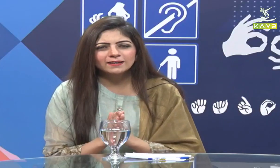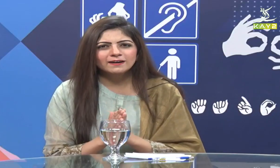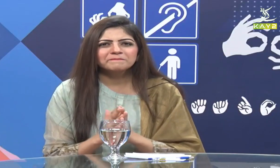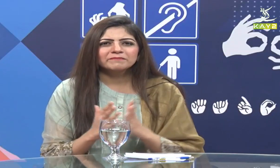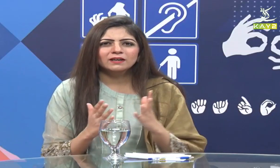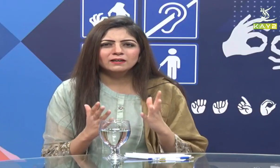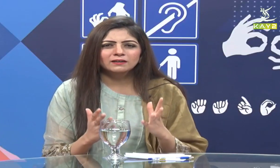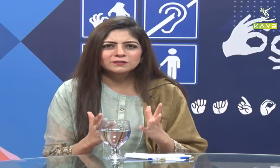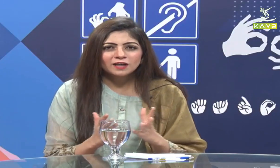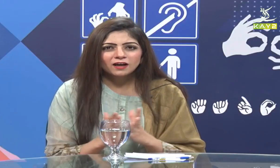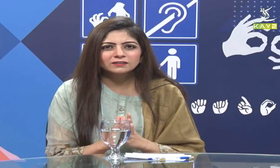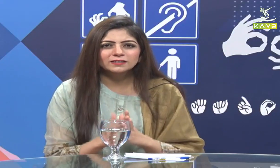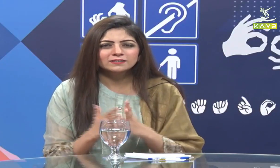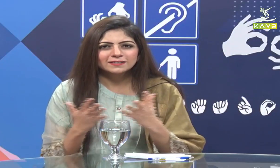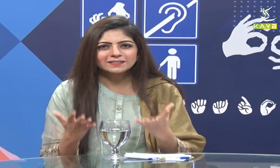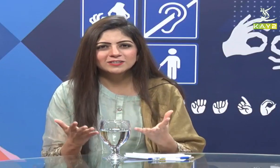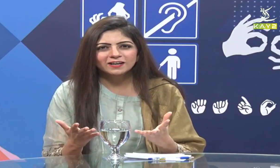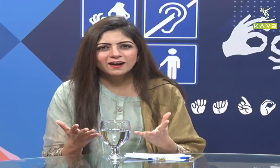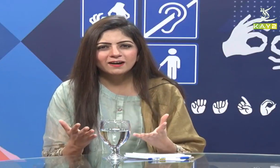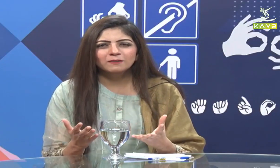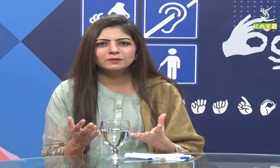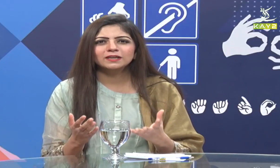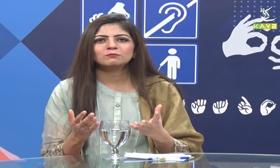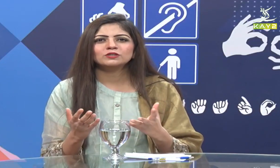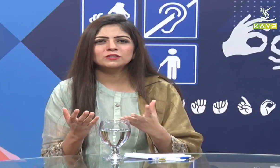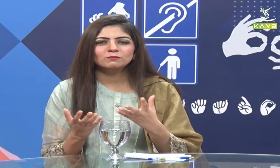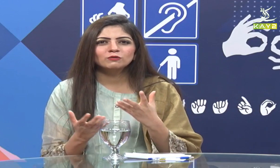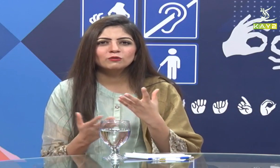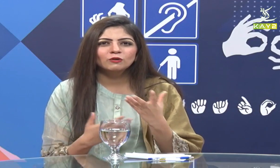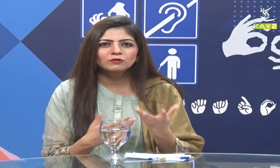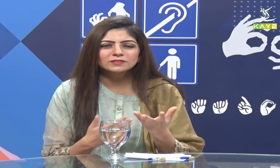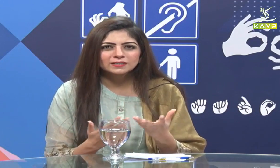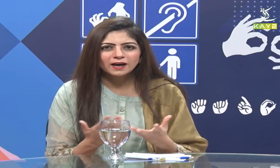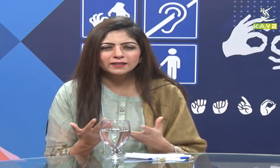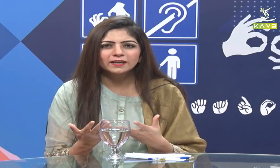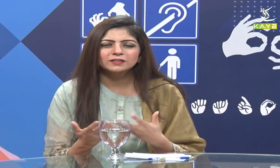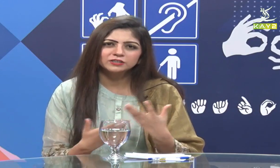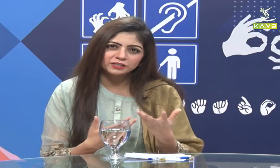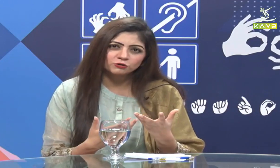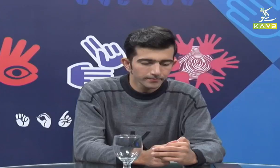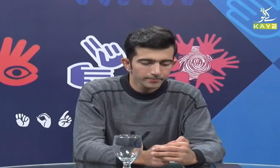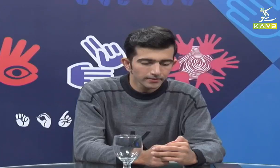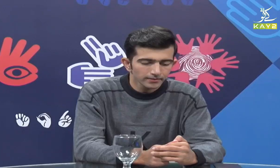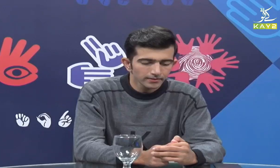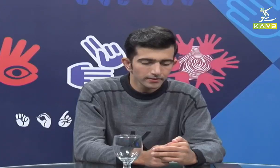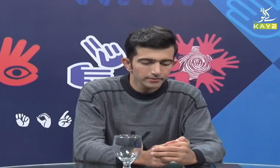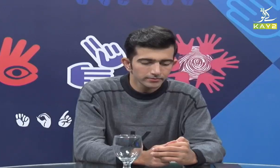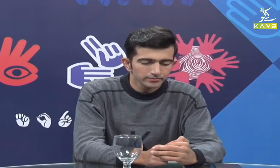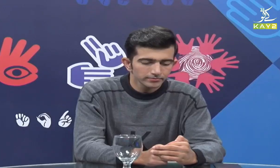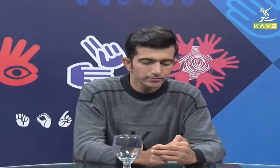तरह साथ किसी जगह अपने मुजस्मों को सिखाने का ये जो हुनर है, जो उसका टैलेंट